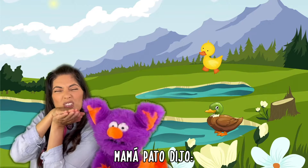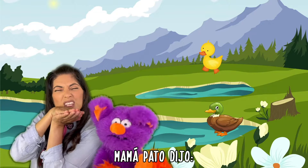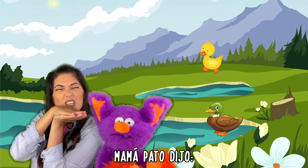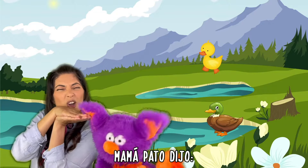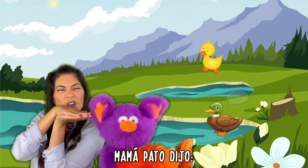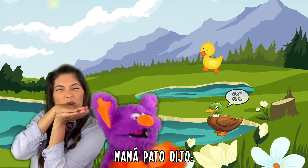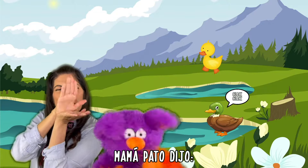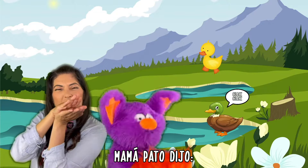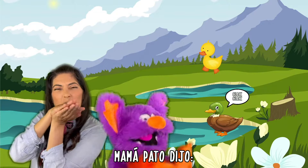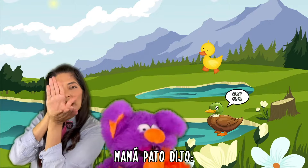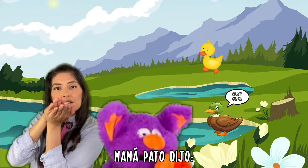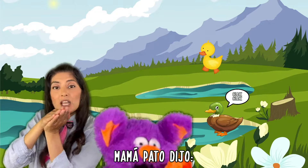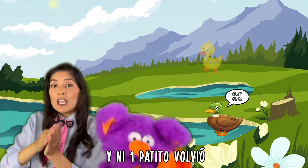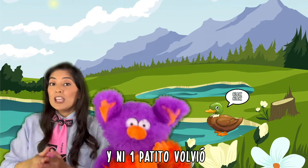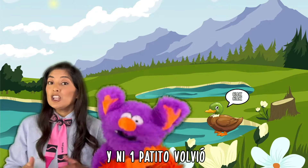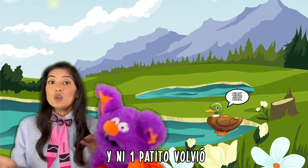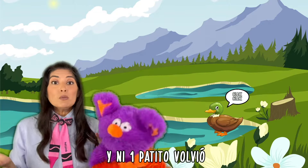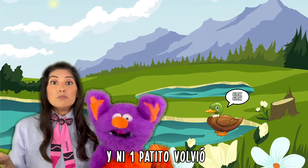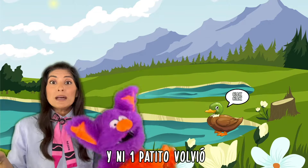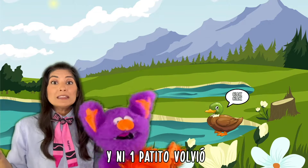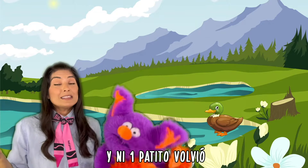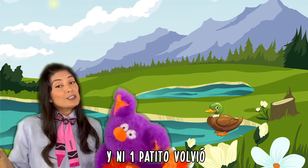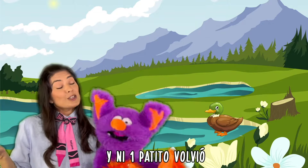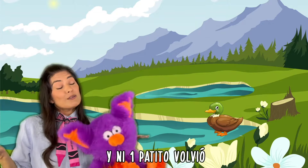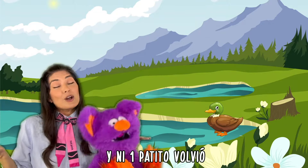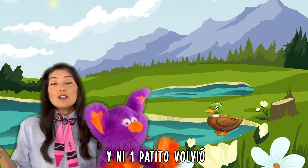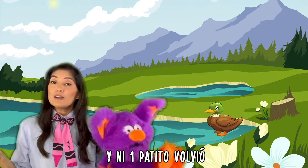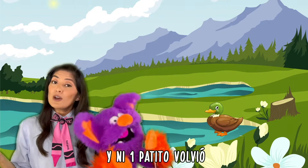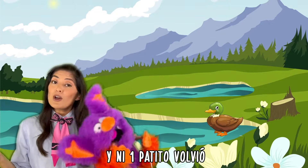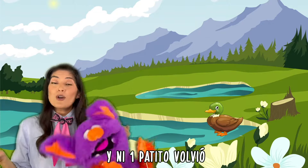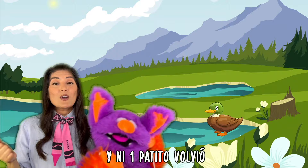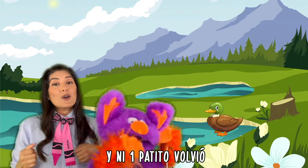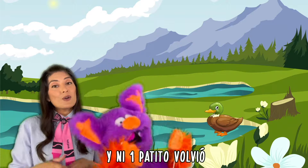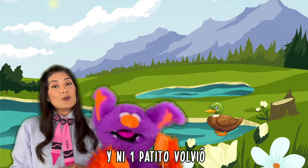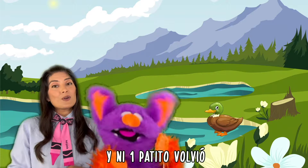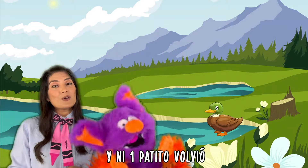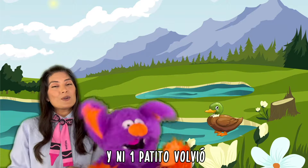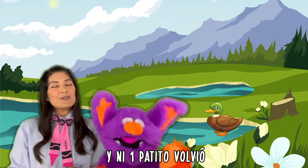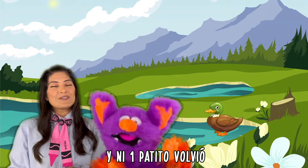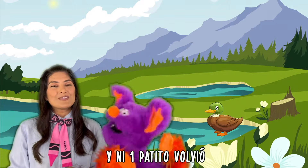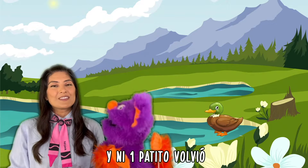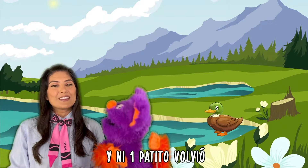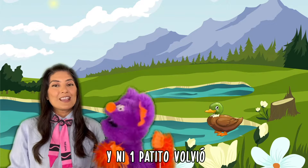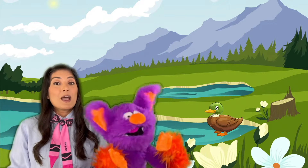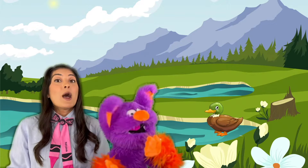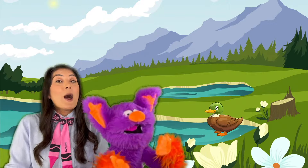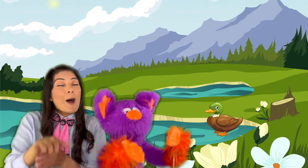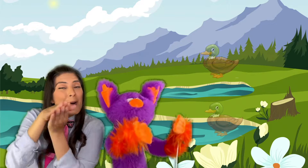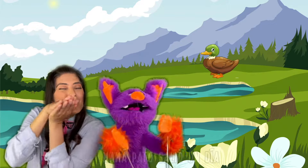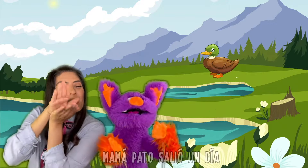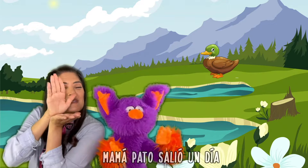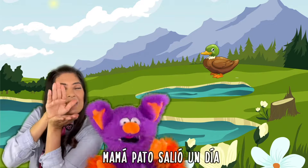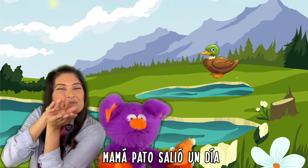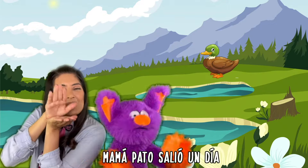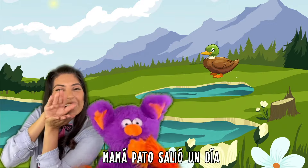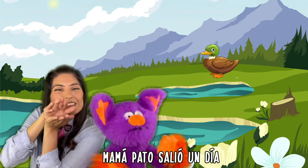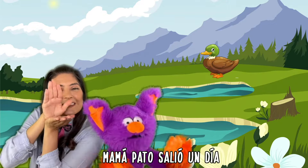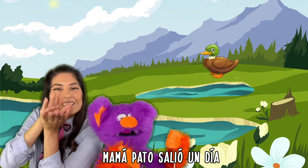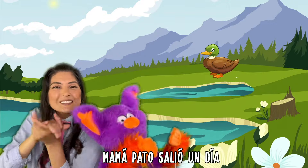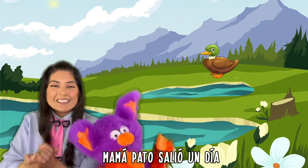dijo cuac, cuac, y ni un patito volvió. Mamá pato